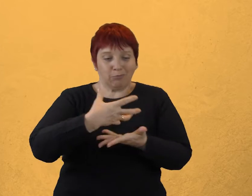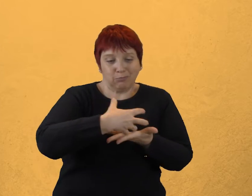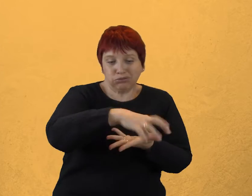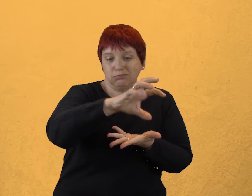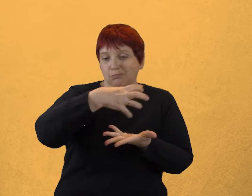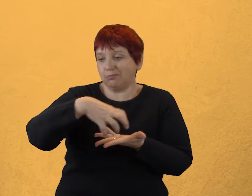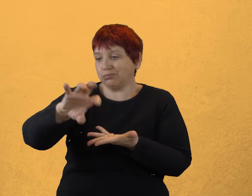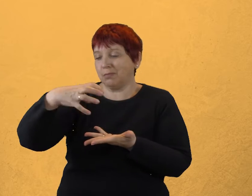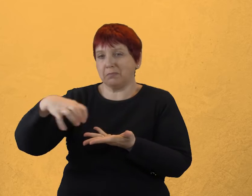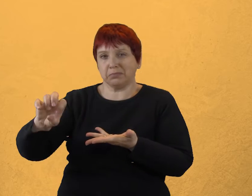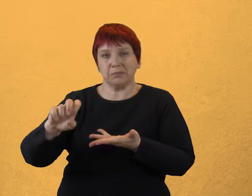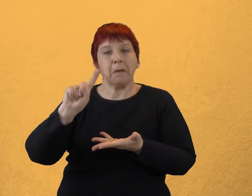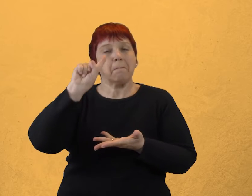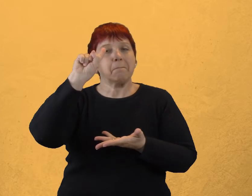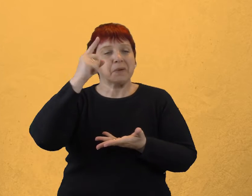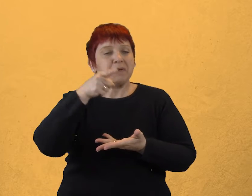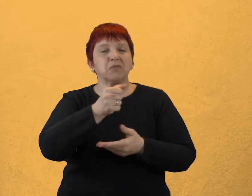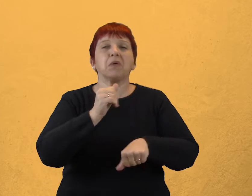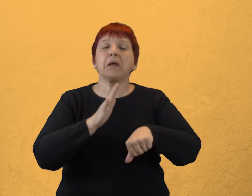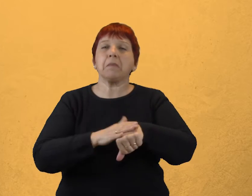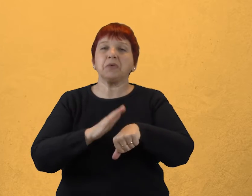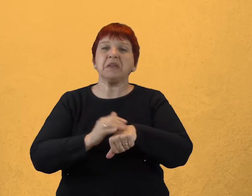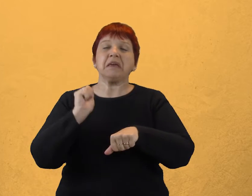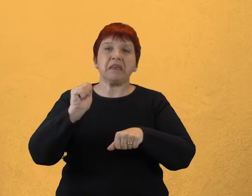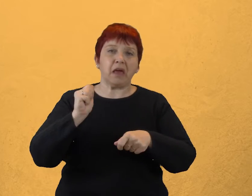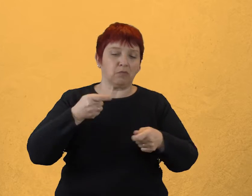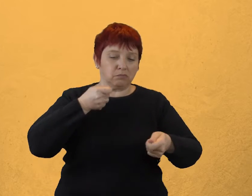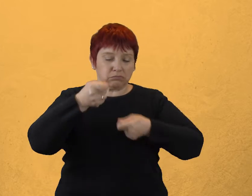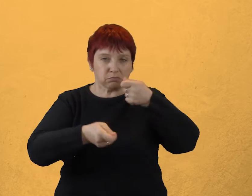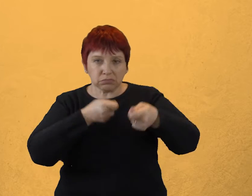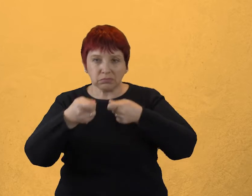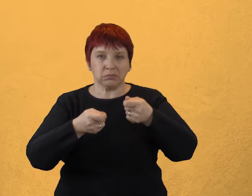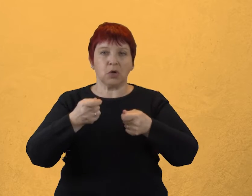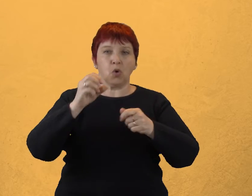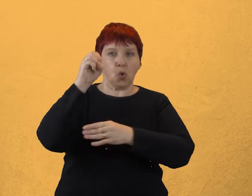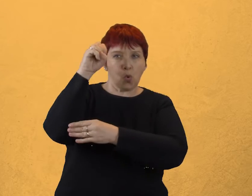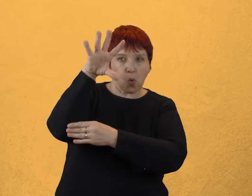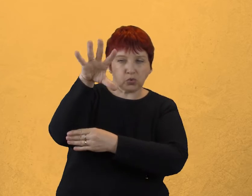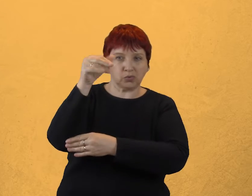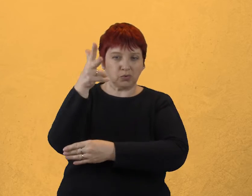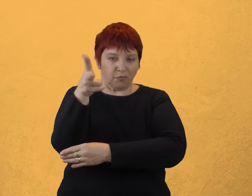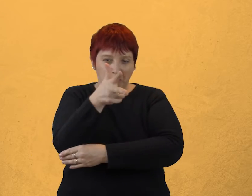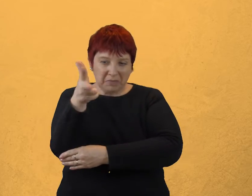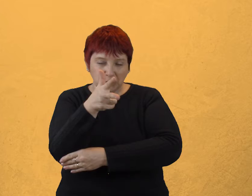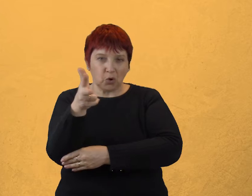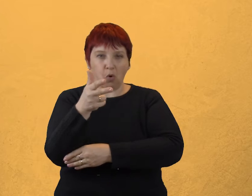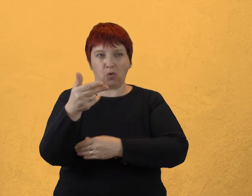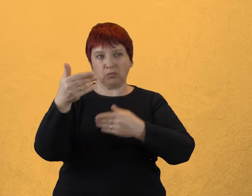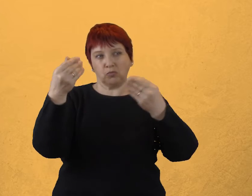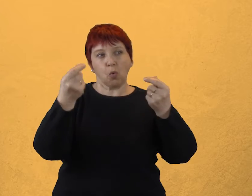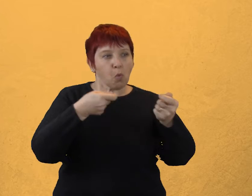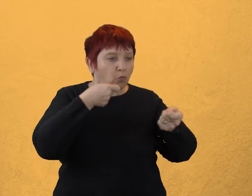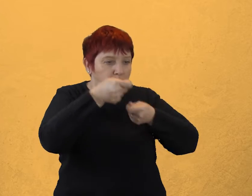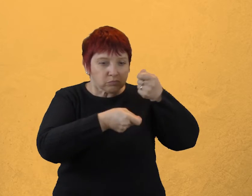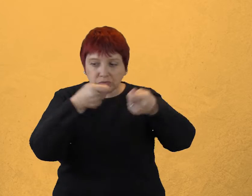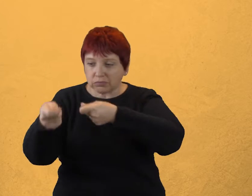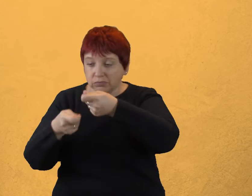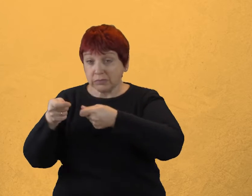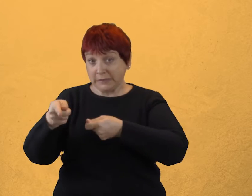Primero se eligieron los que se encargarían de la escenografía, del sonido y de las luces. Es que la parte